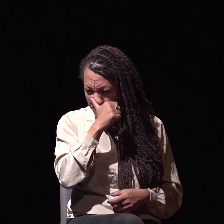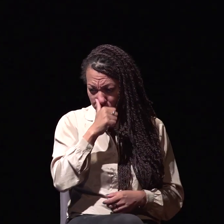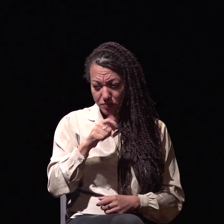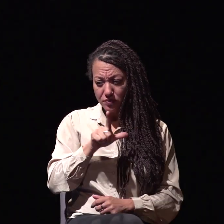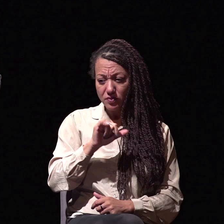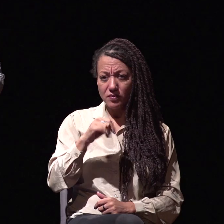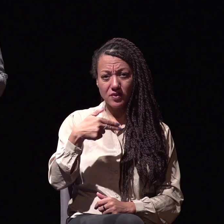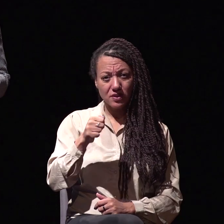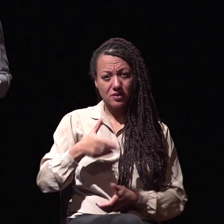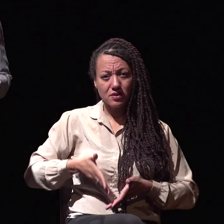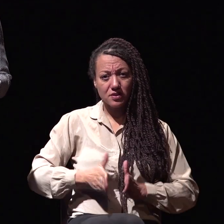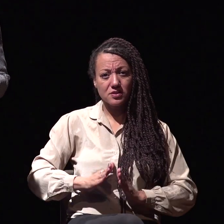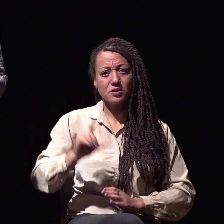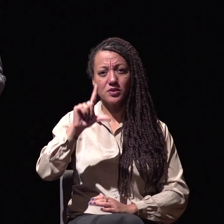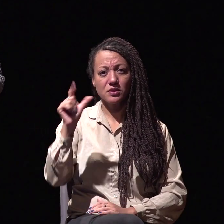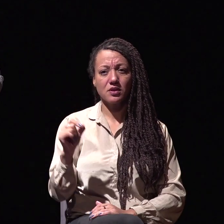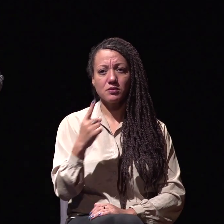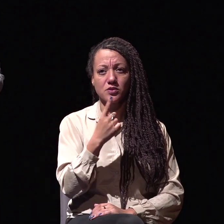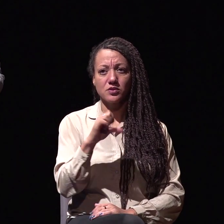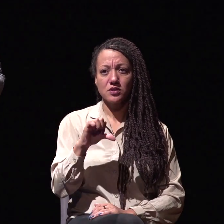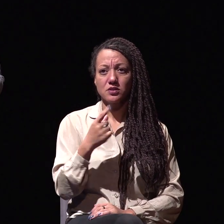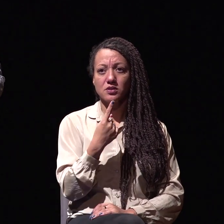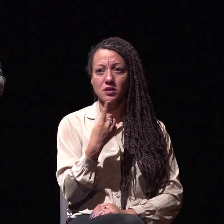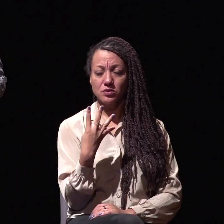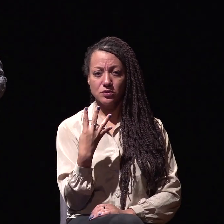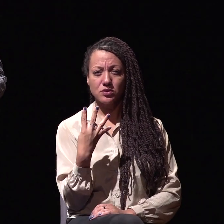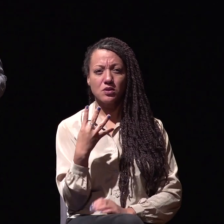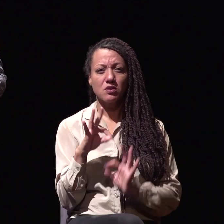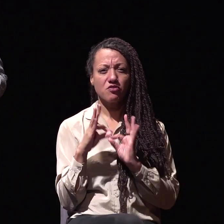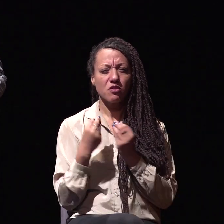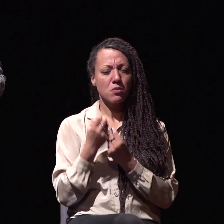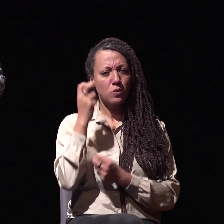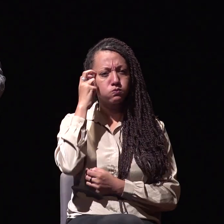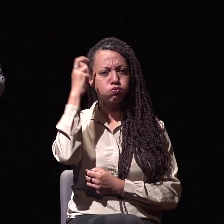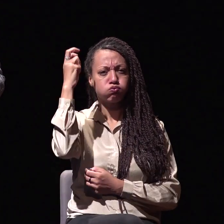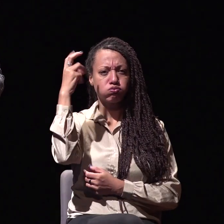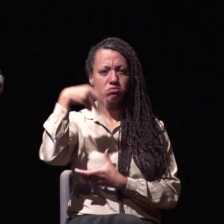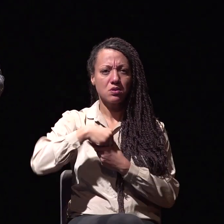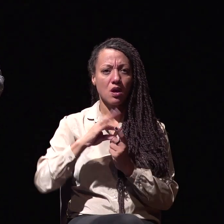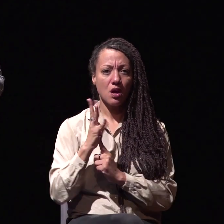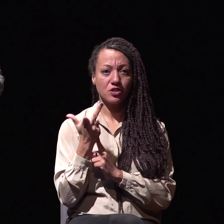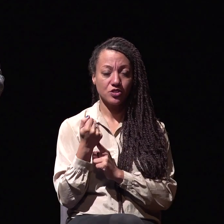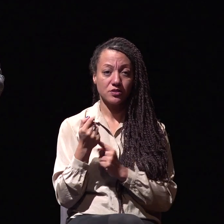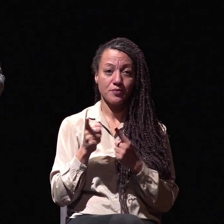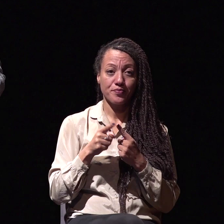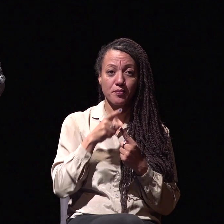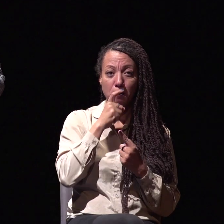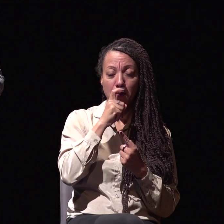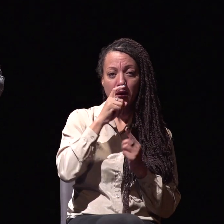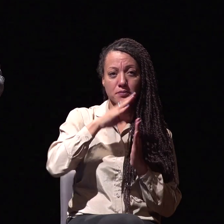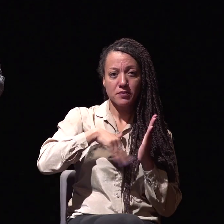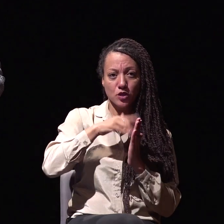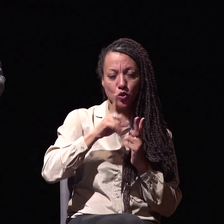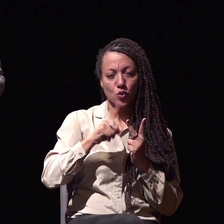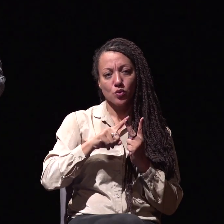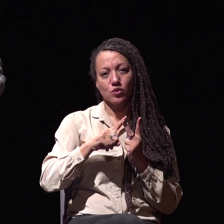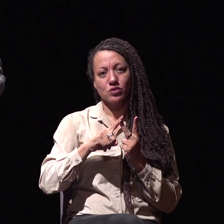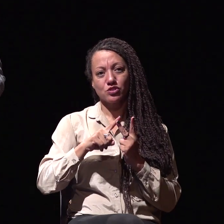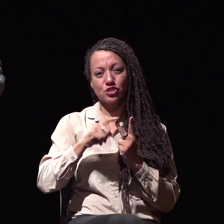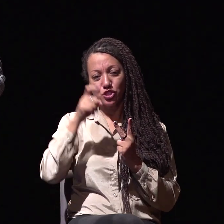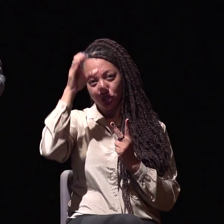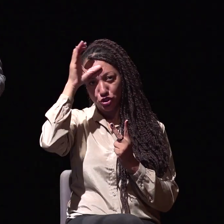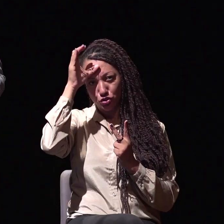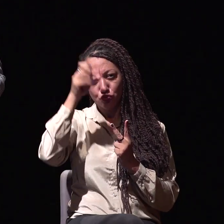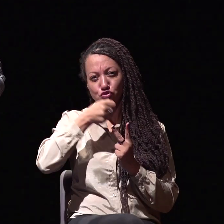Lina Bobardi nasceu na Itália em 1914, numa família de intelectuais e artistas. Seu pai era pintor, seu tio jornalista,